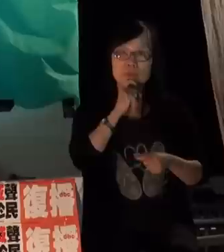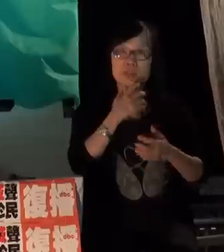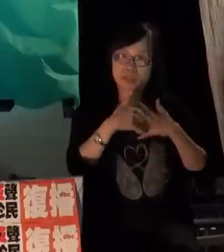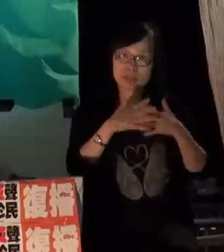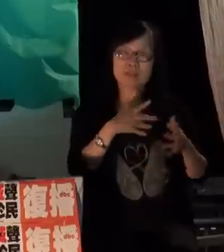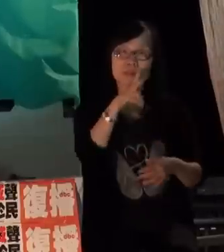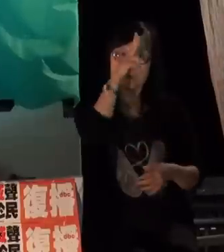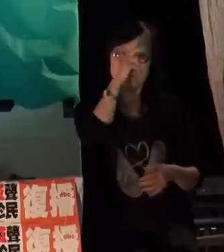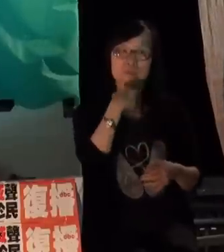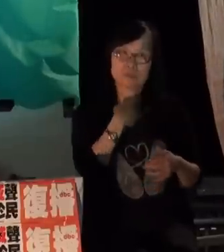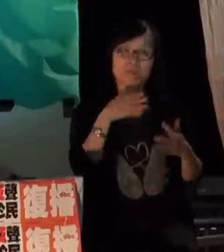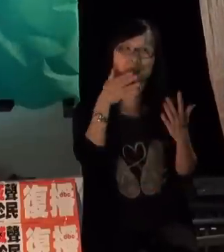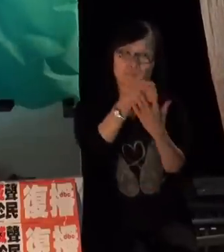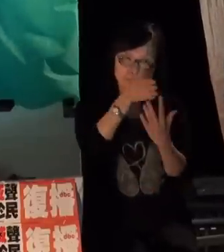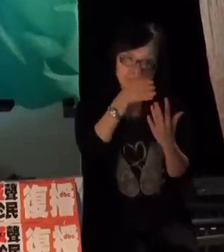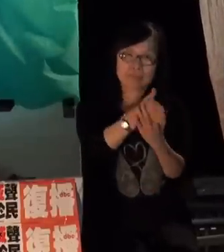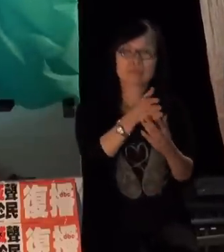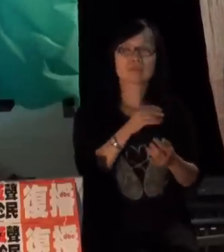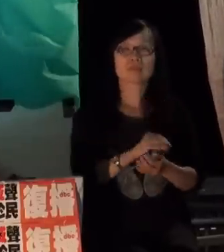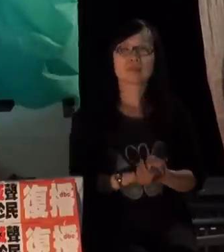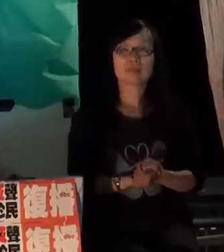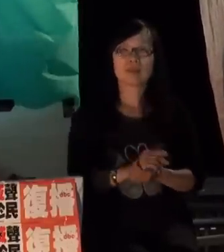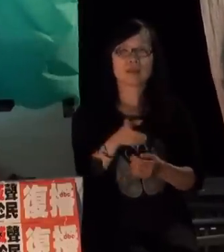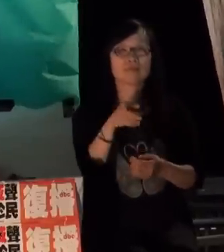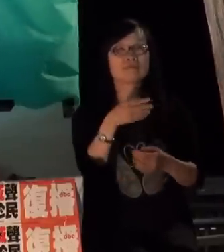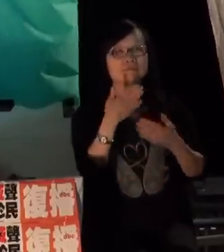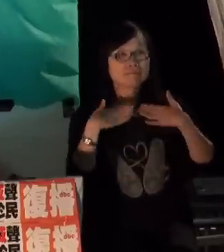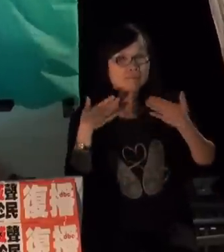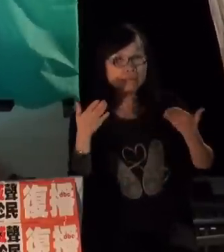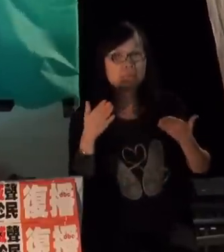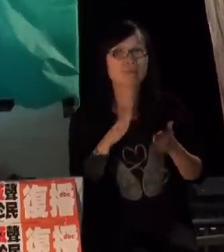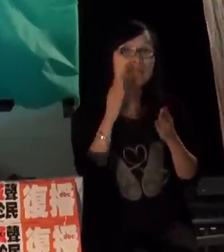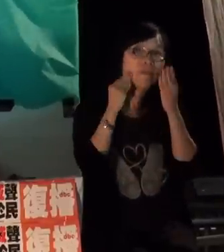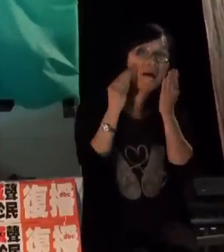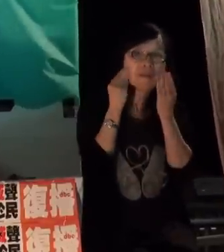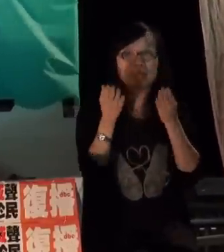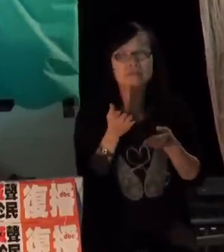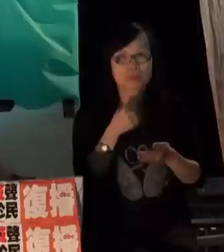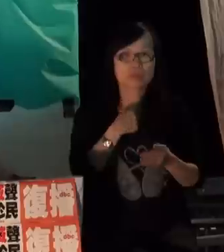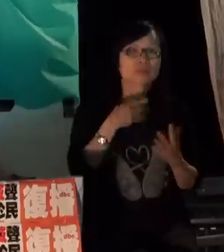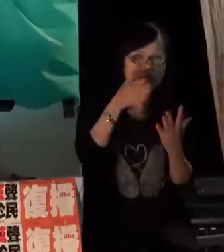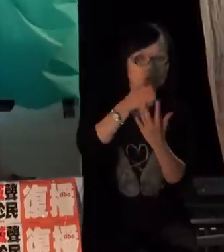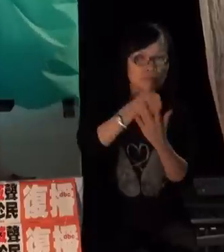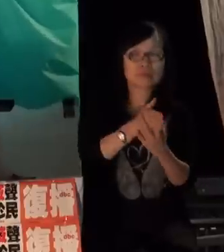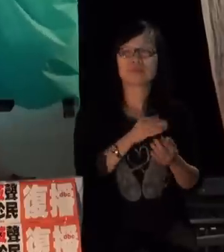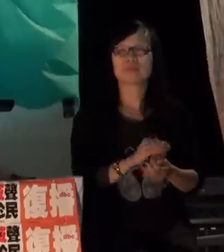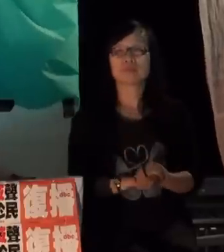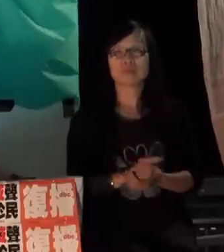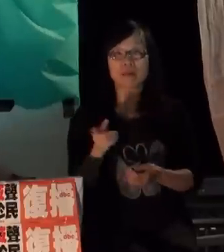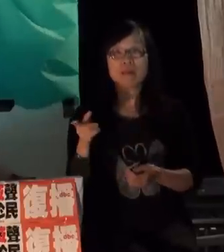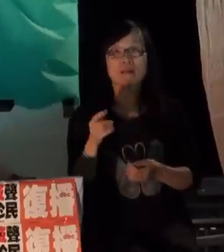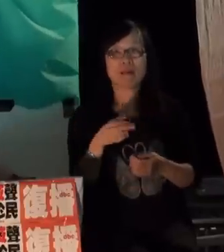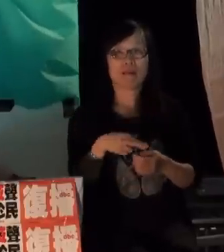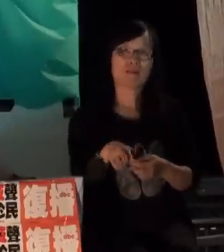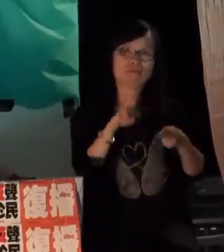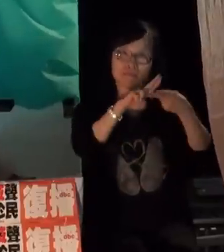咪介入？係咪高調介入啊？ 嗯， 雖然間佢係做樣，都係高調介入噶嘛。 係啊，好似咧，咁之後 Q 仔講得啱喎，呢個亞